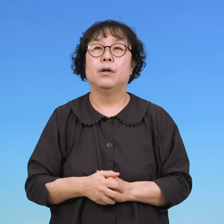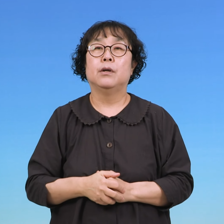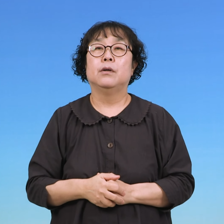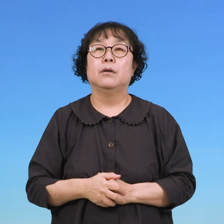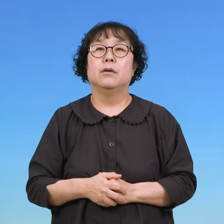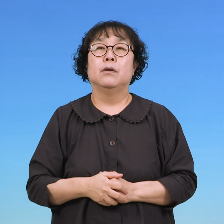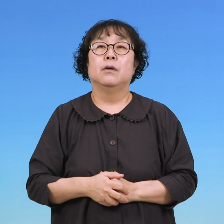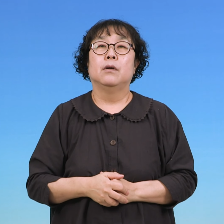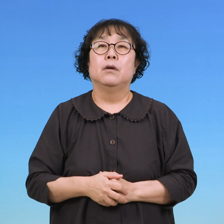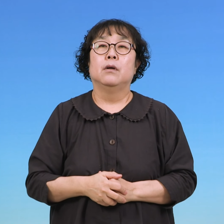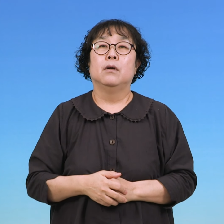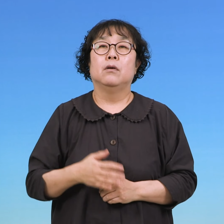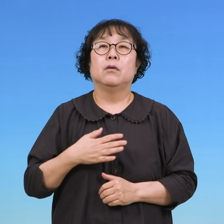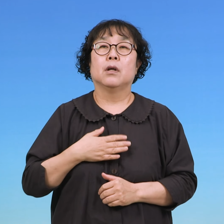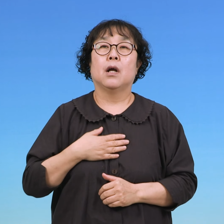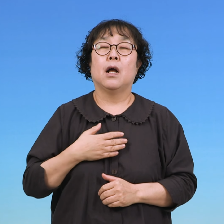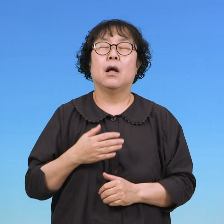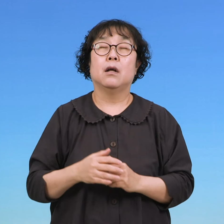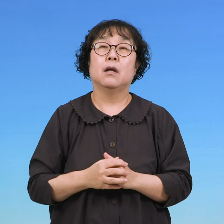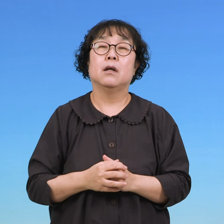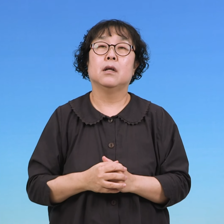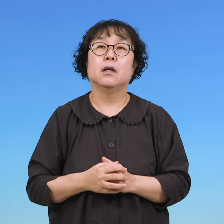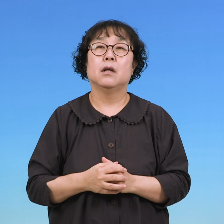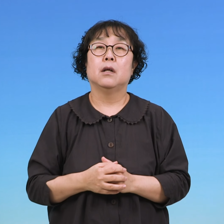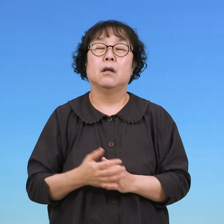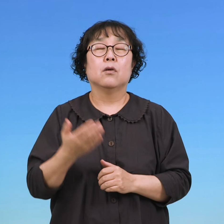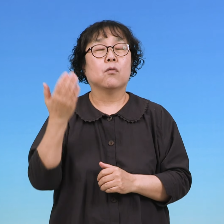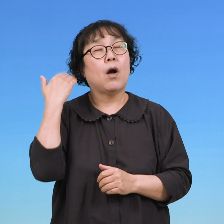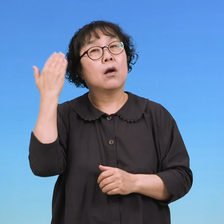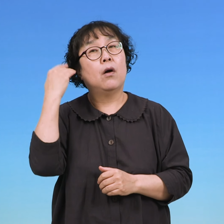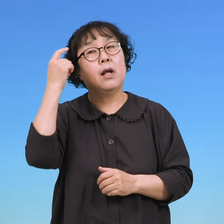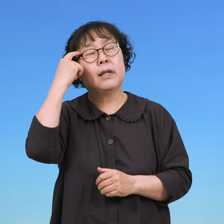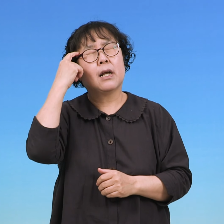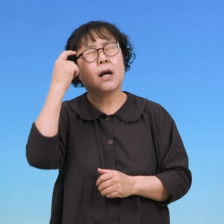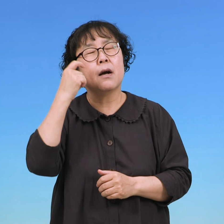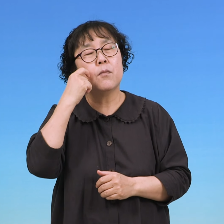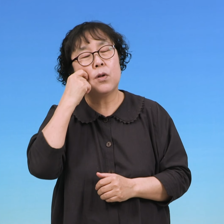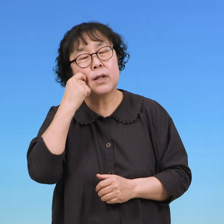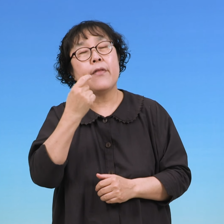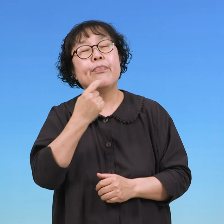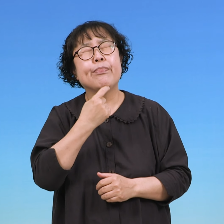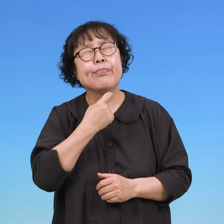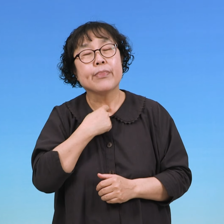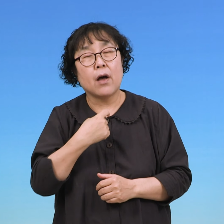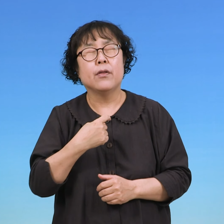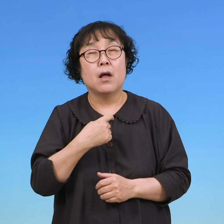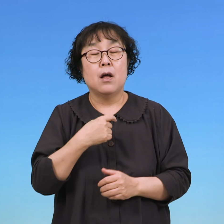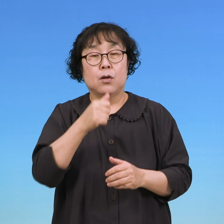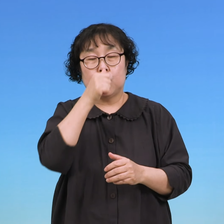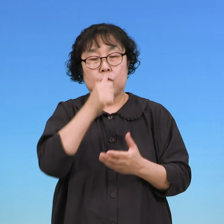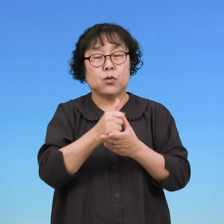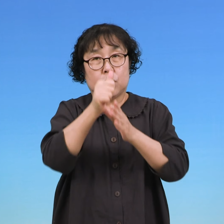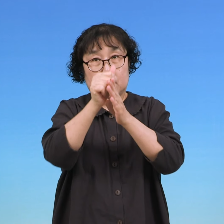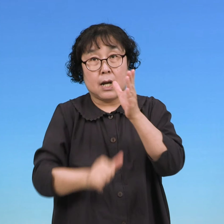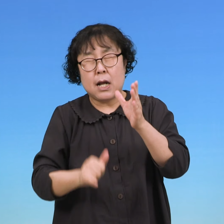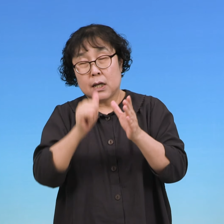몇 년 전만 해도 상상할 수 없는 시대적인 타락이 저는 그 주말 연속극을 어제